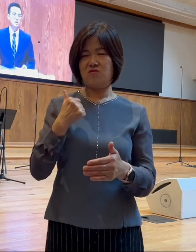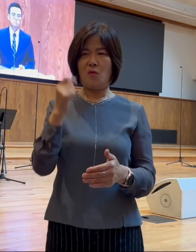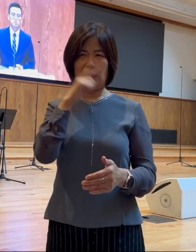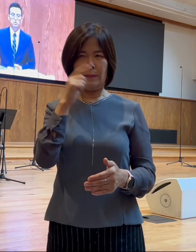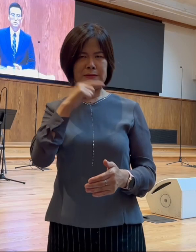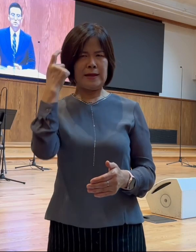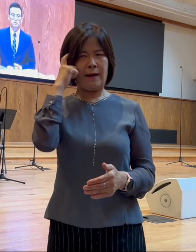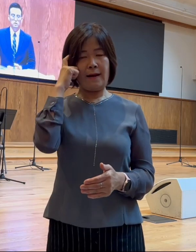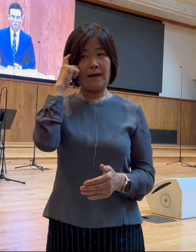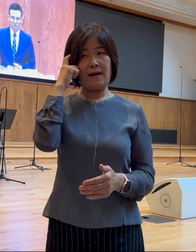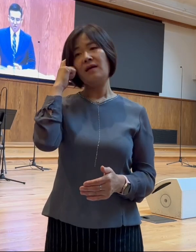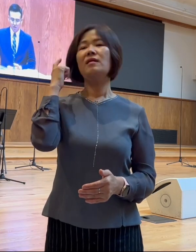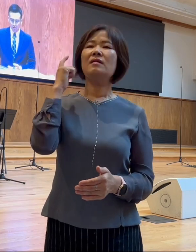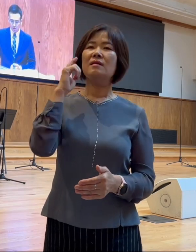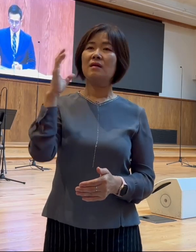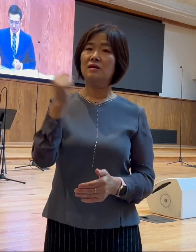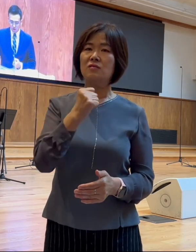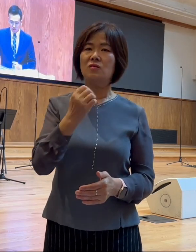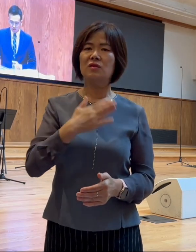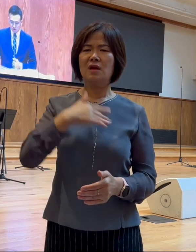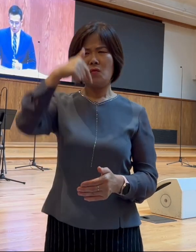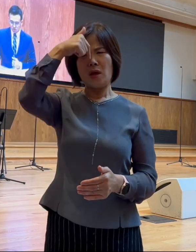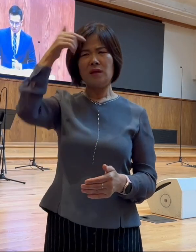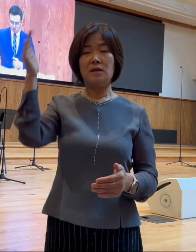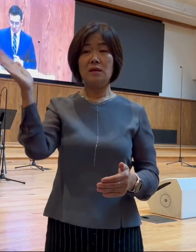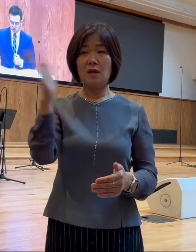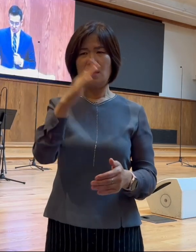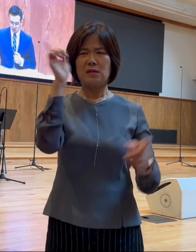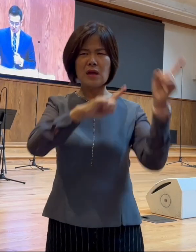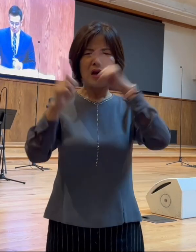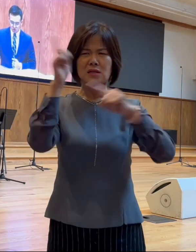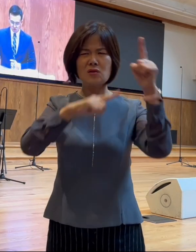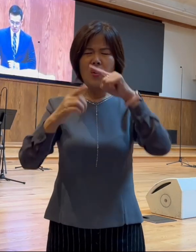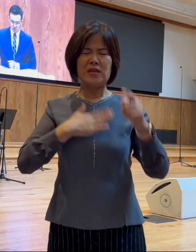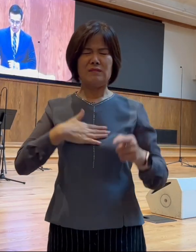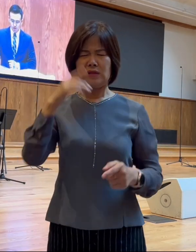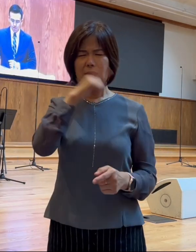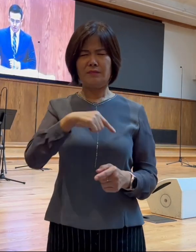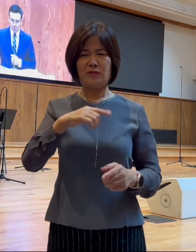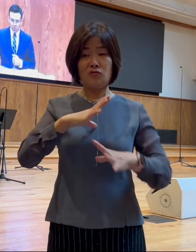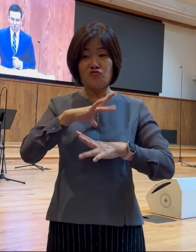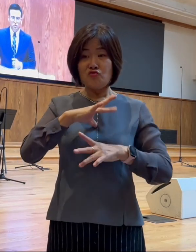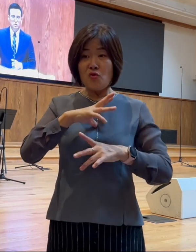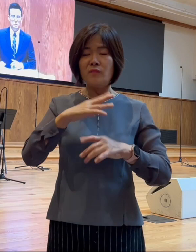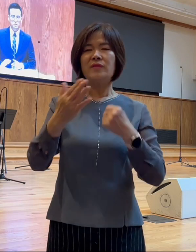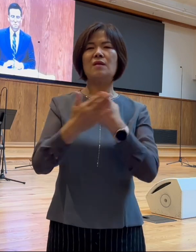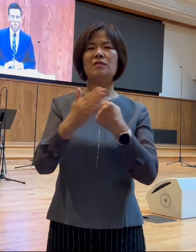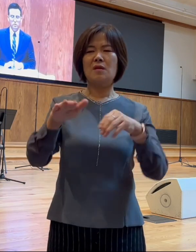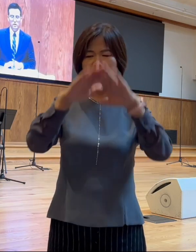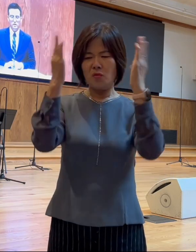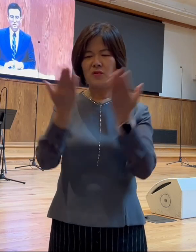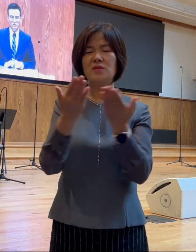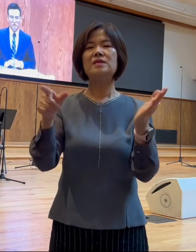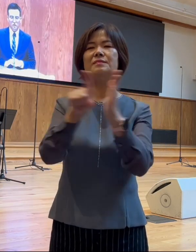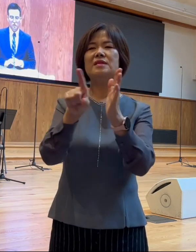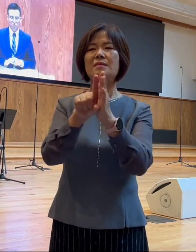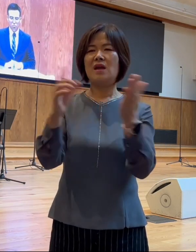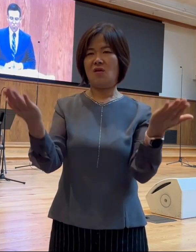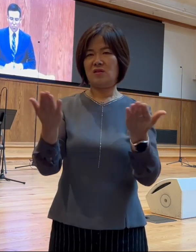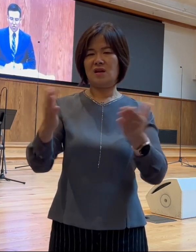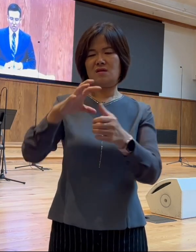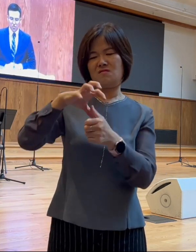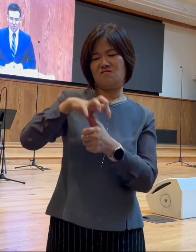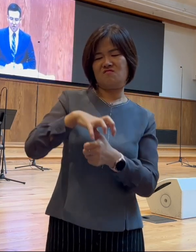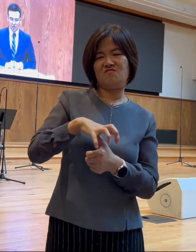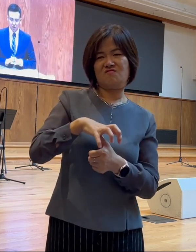부정적인 감정이, 어떤 내 과거의 상처에 머무르는 어떤 그 두려움이 이 모든 것이 이 믿음의 역사를